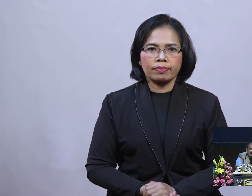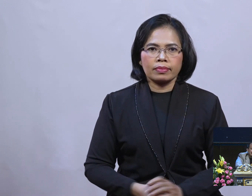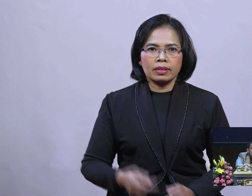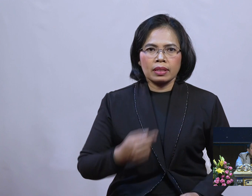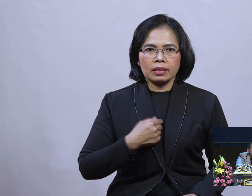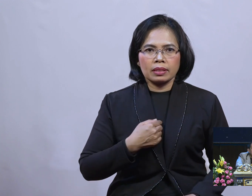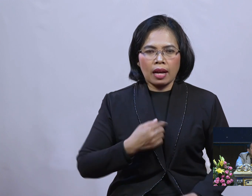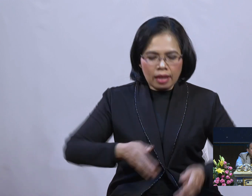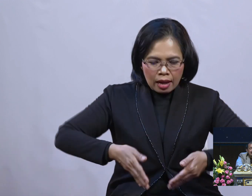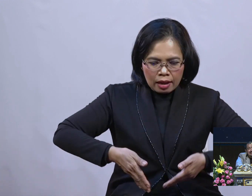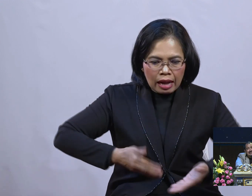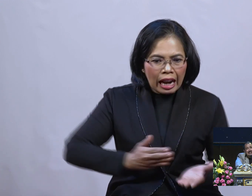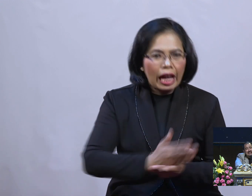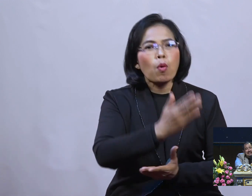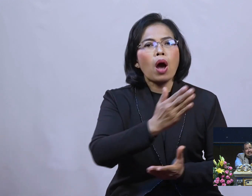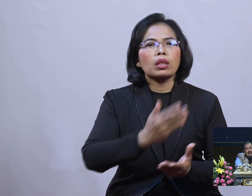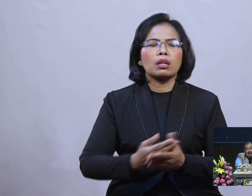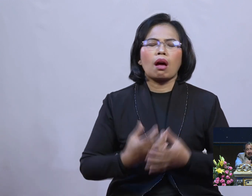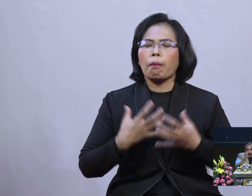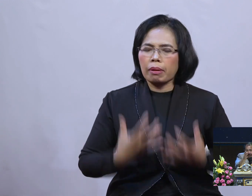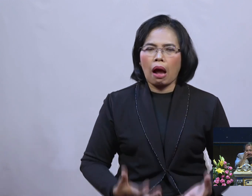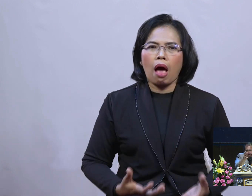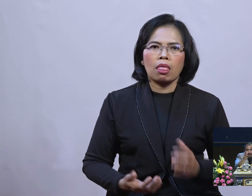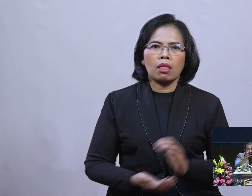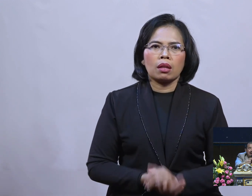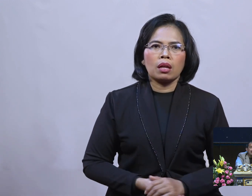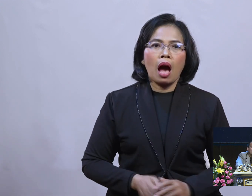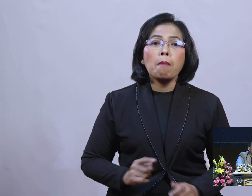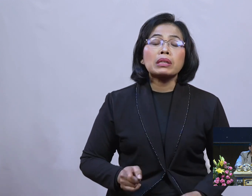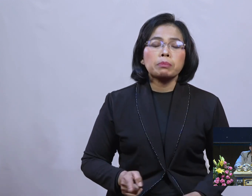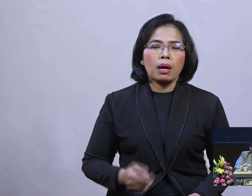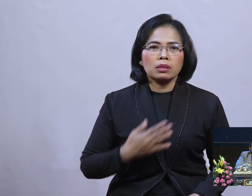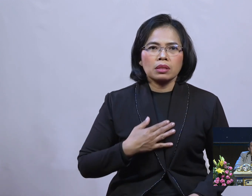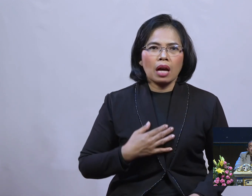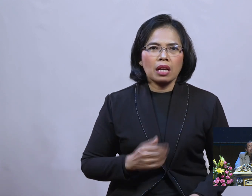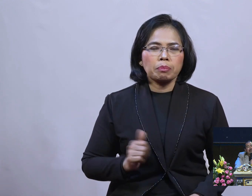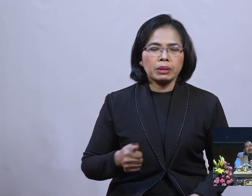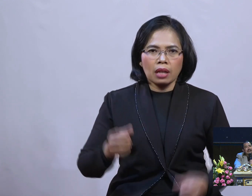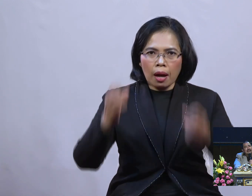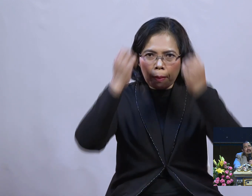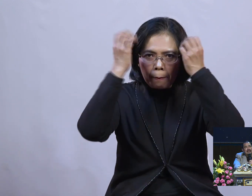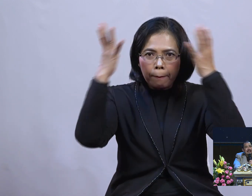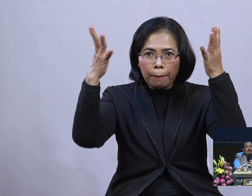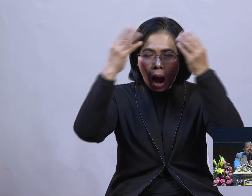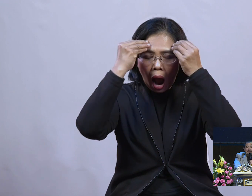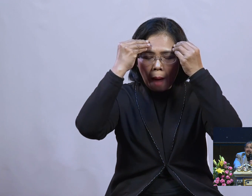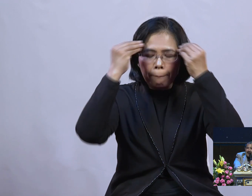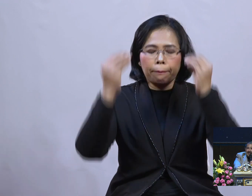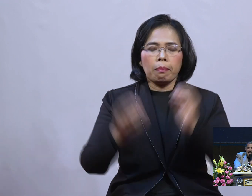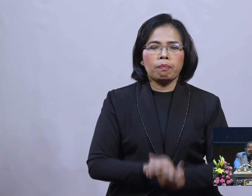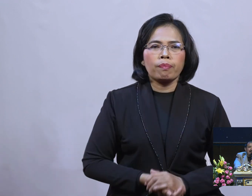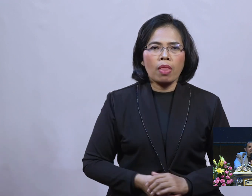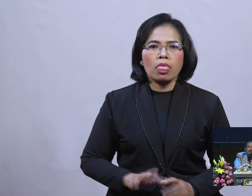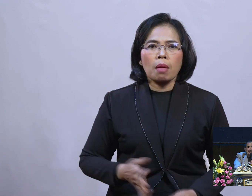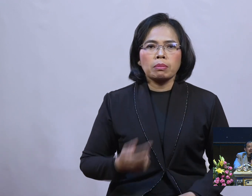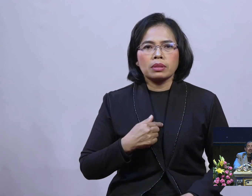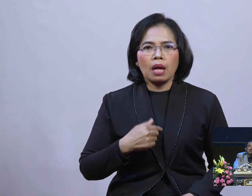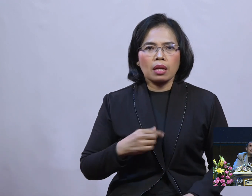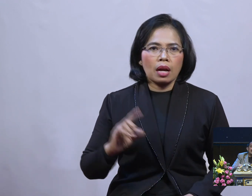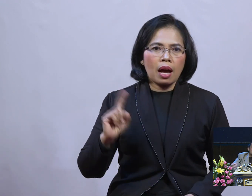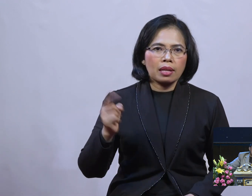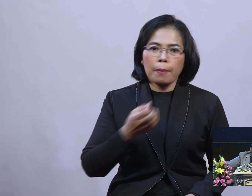Hai saya jalani Jalan yang cukup berada karena saya bisa memahami kalau sudah mengalami itu ia tak bisa hanya